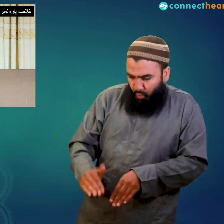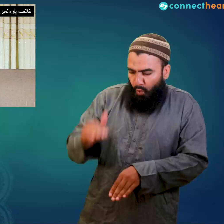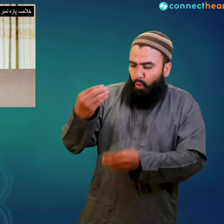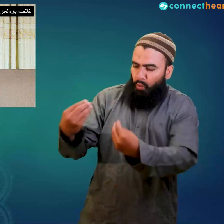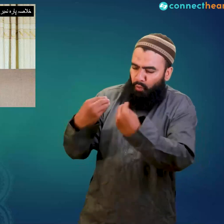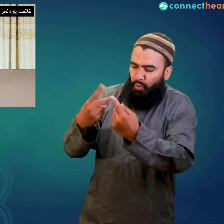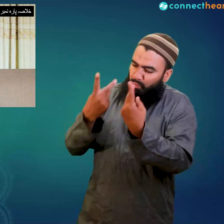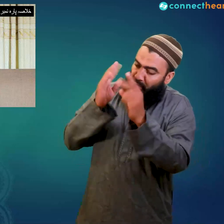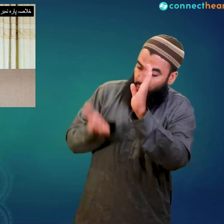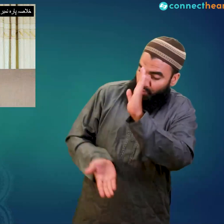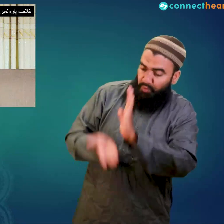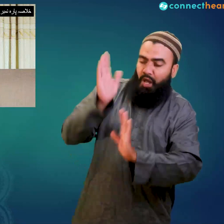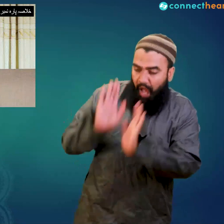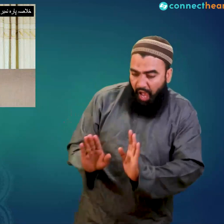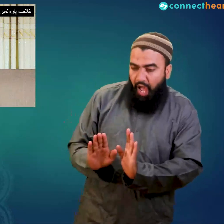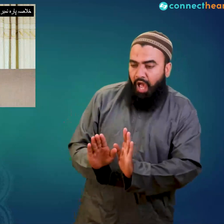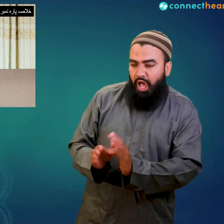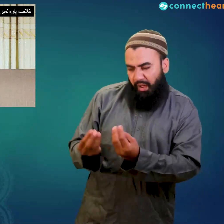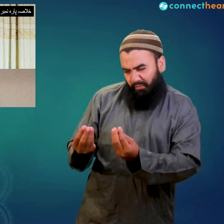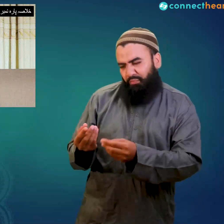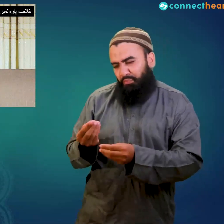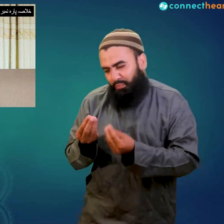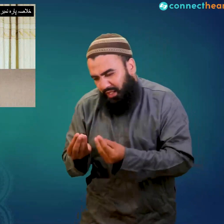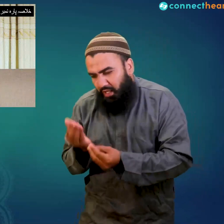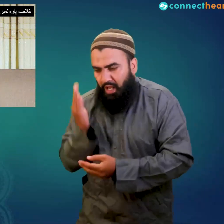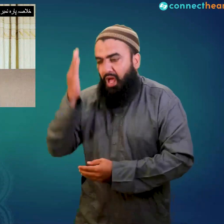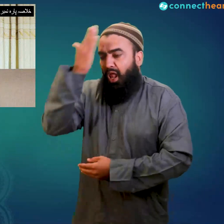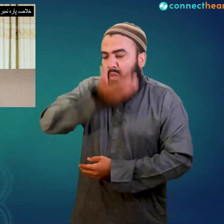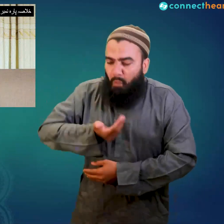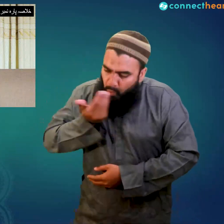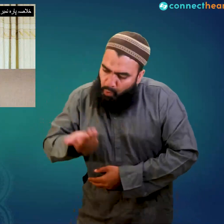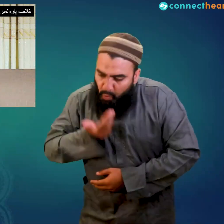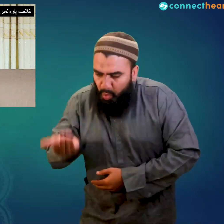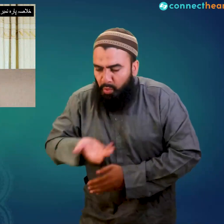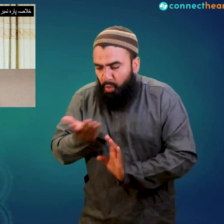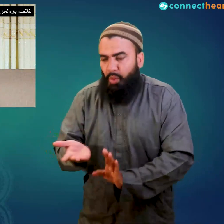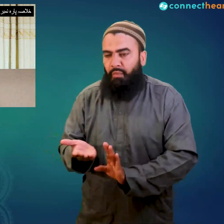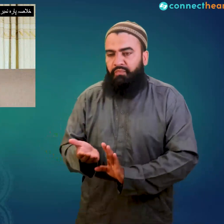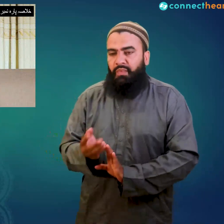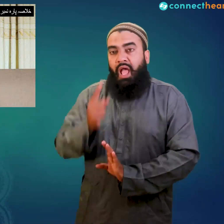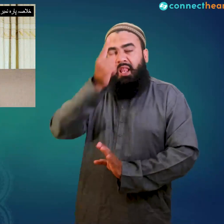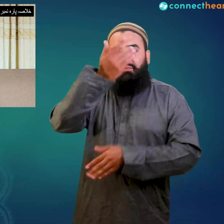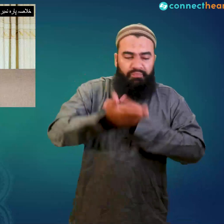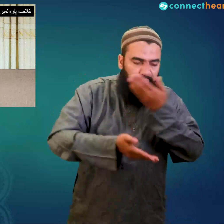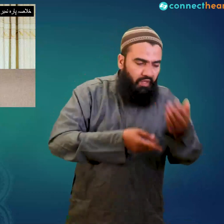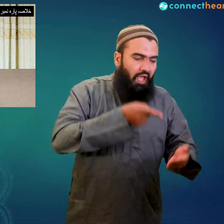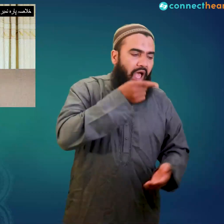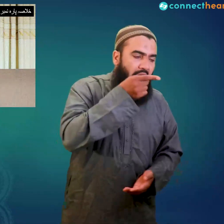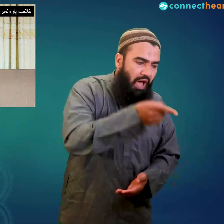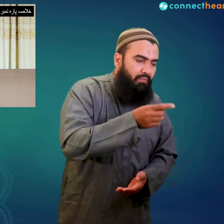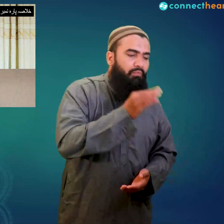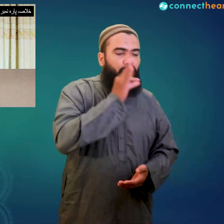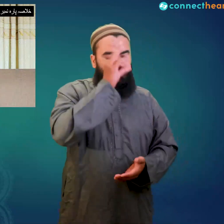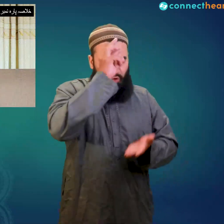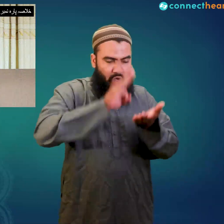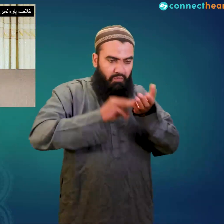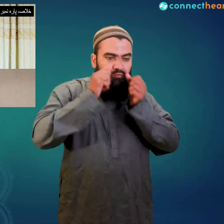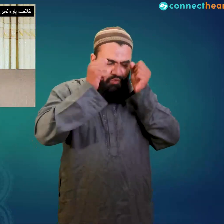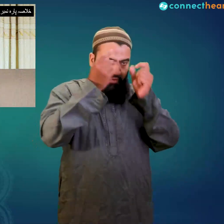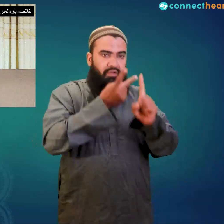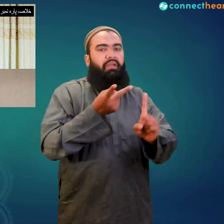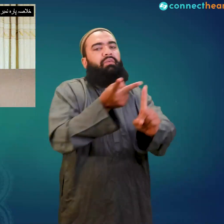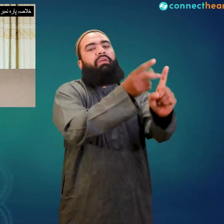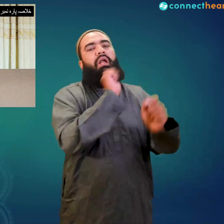تھے۔ اس پر یہ آیت نازل ہوئی کہ اللہ نے فرمایا کہ جسے آپ محبوب رکھتے ہیں ہدایت اسے آپ نہیں دے